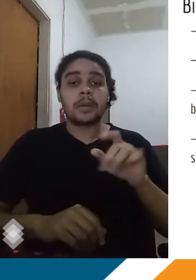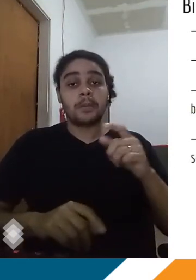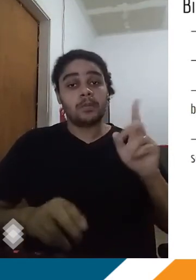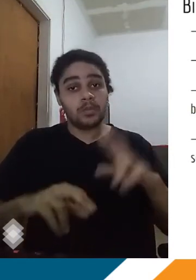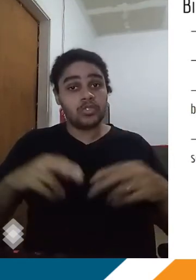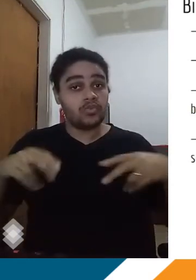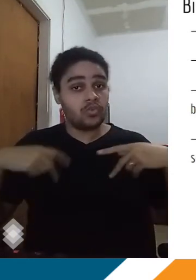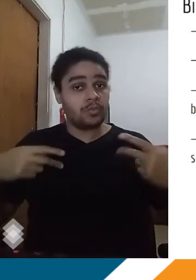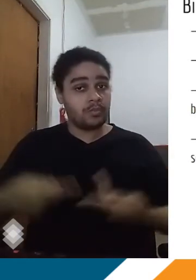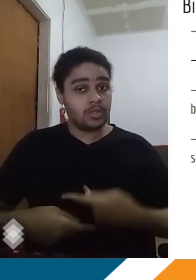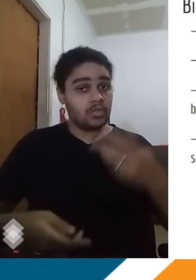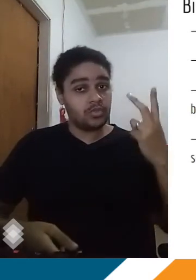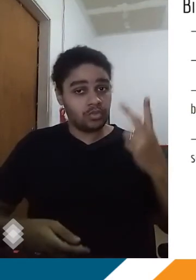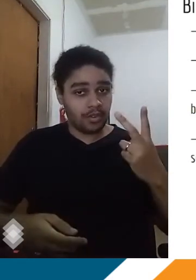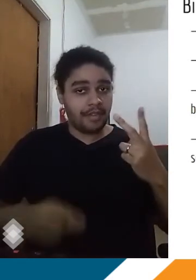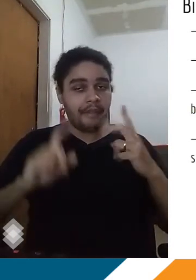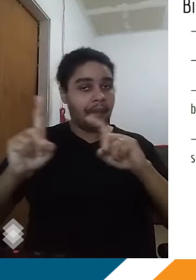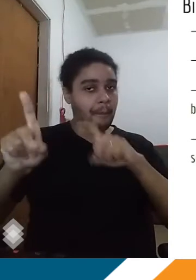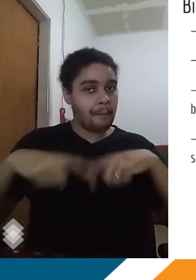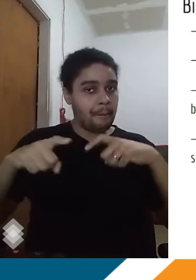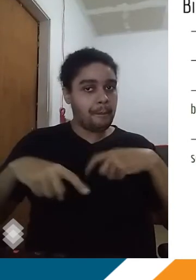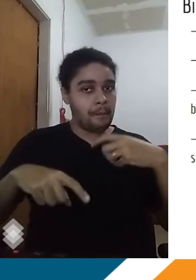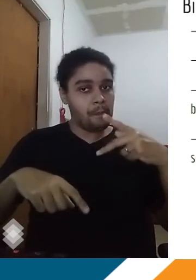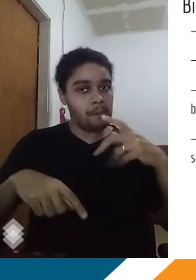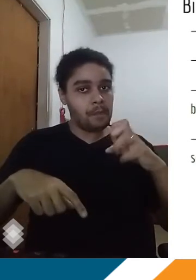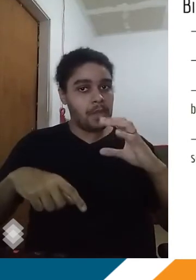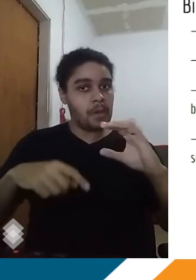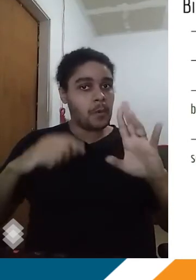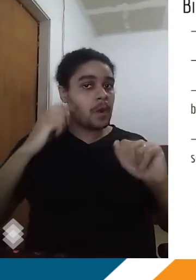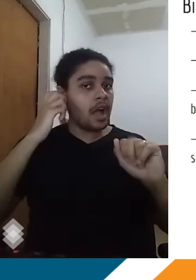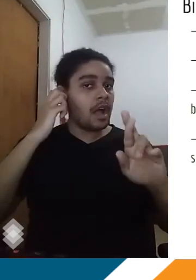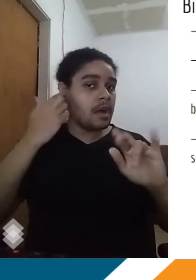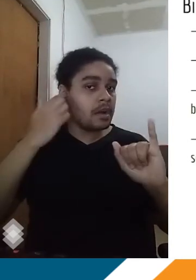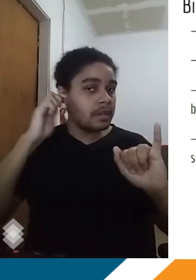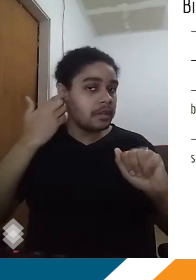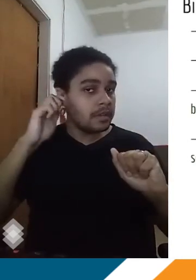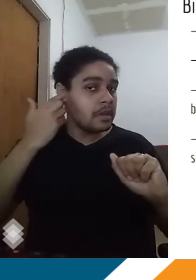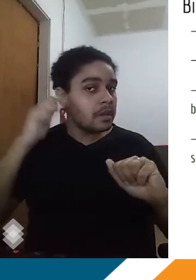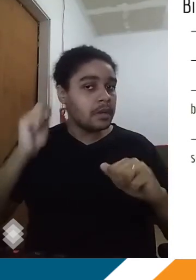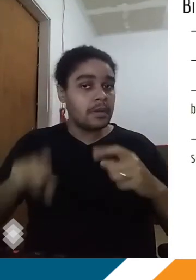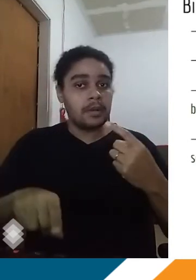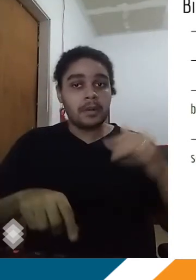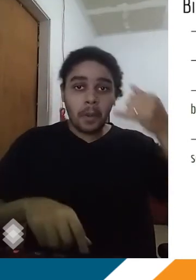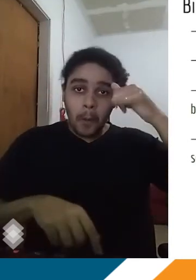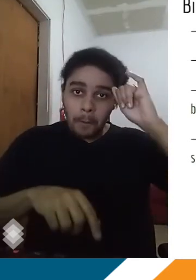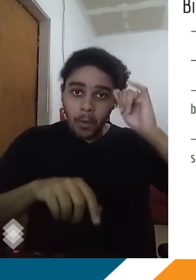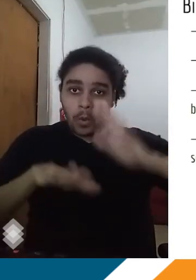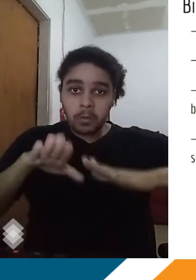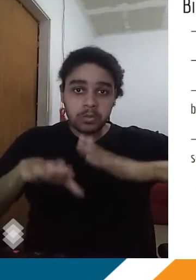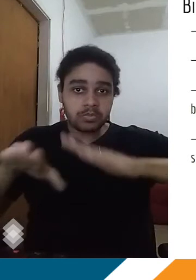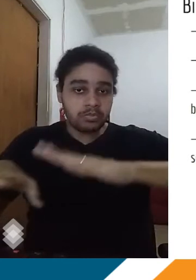O primeiro a gente pode citar a pecuária, né, que compacta o solo através do pisoteio do gado, e